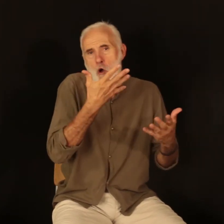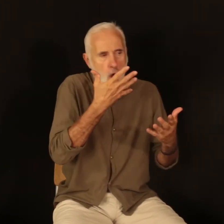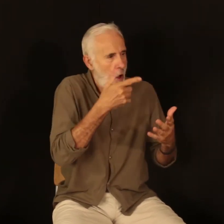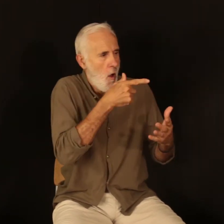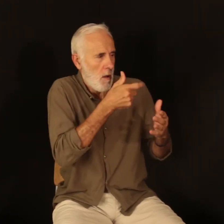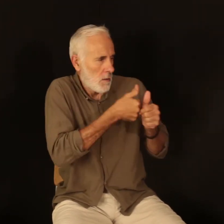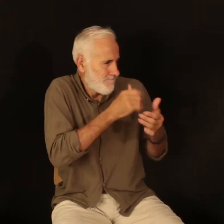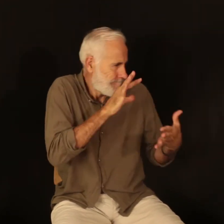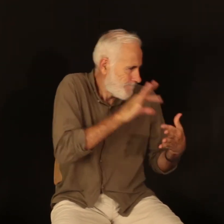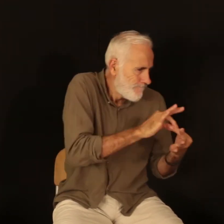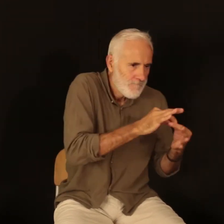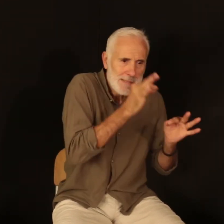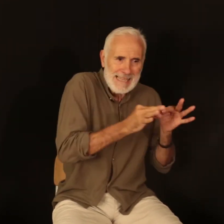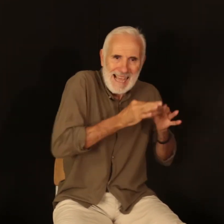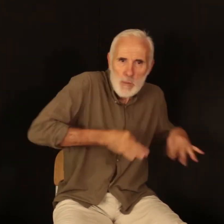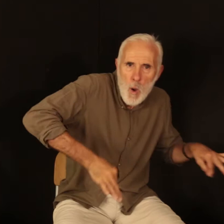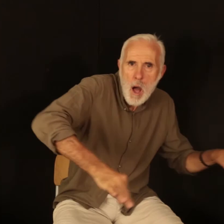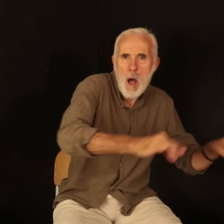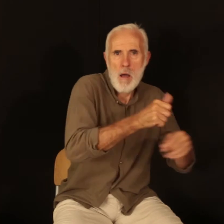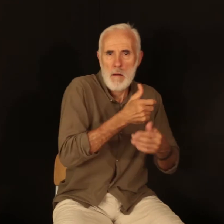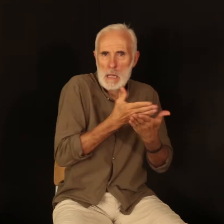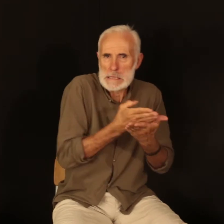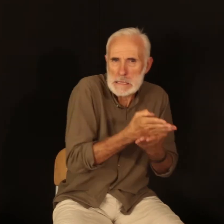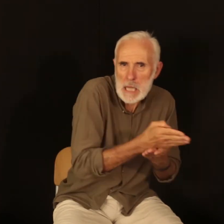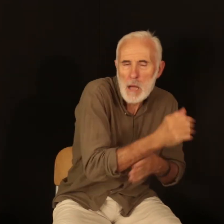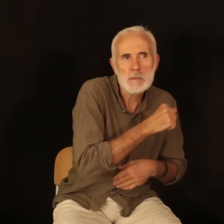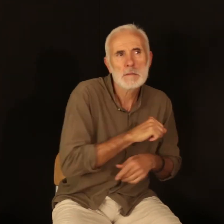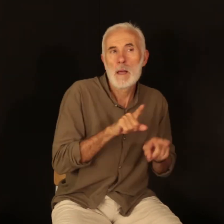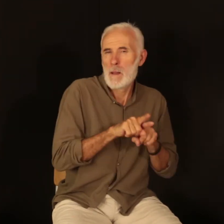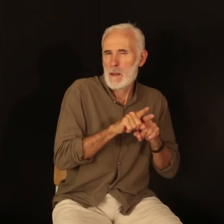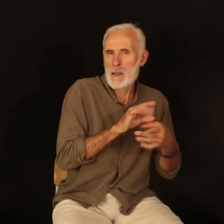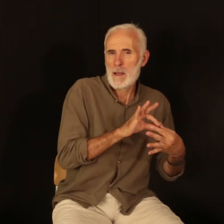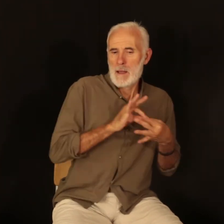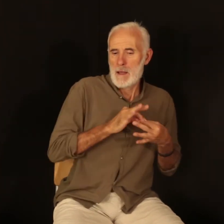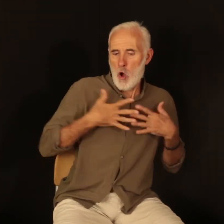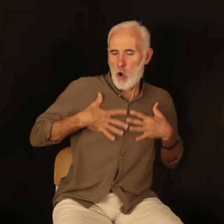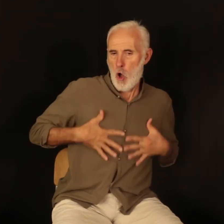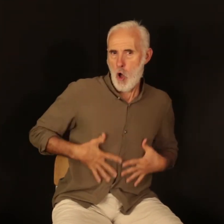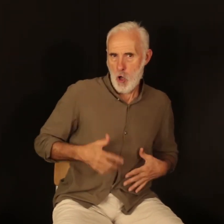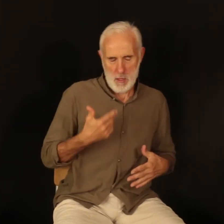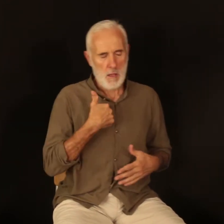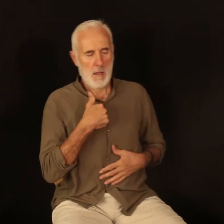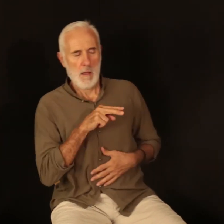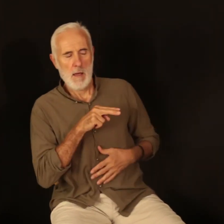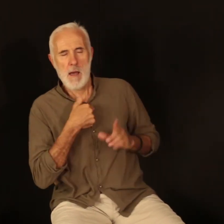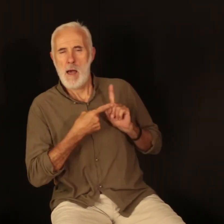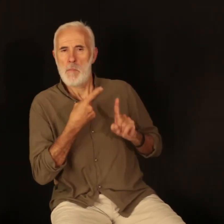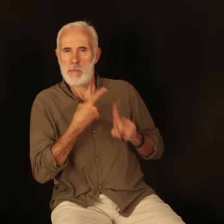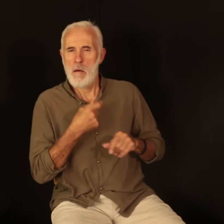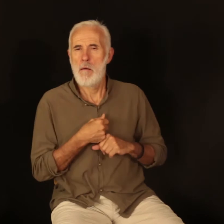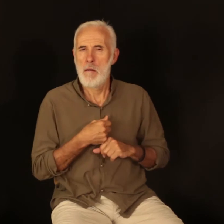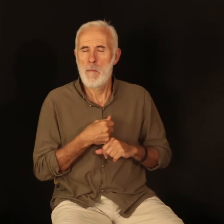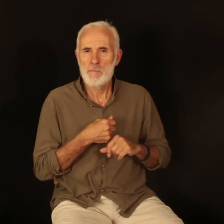l'itinérance, le rapport au corps, qui est important en fait dans notre démarche, et puis une certaine